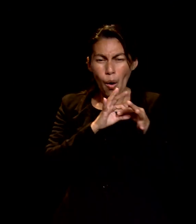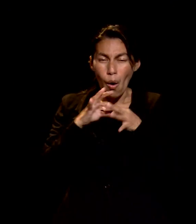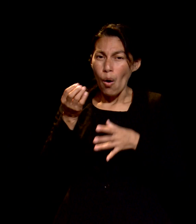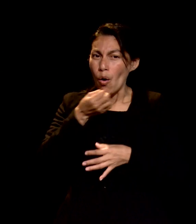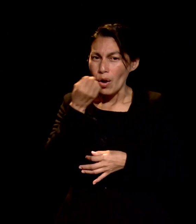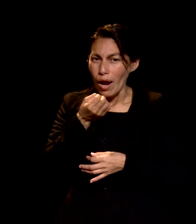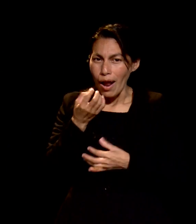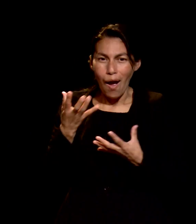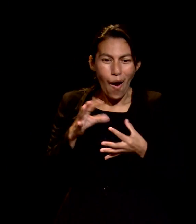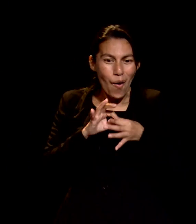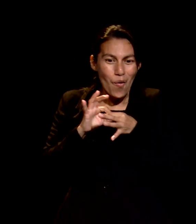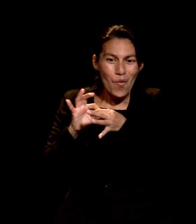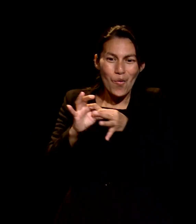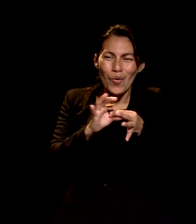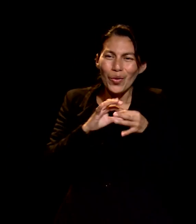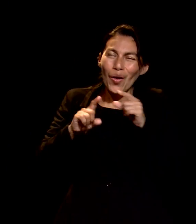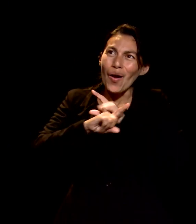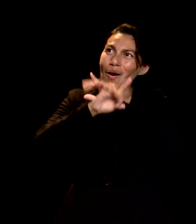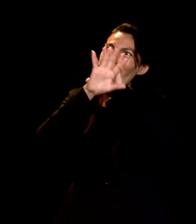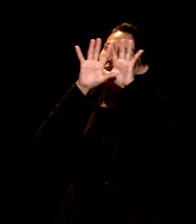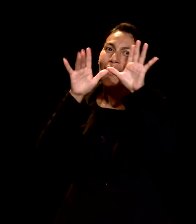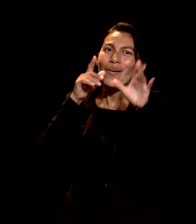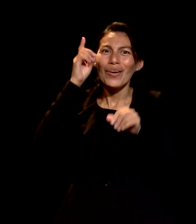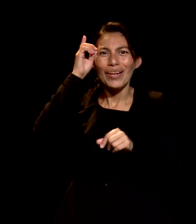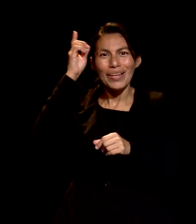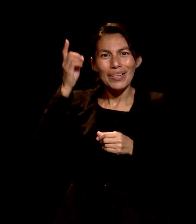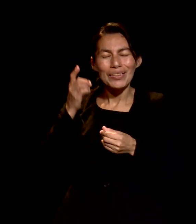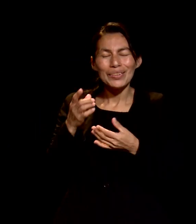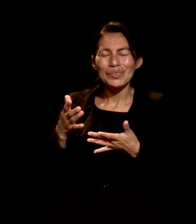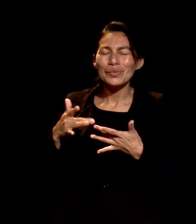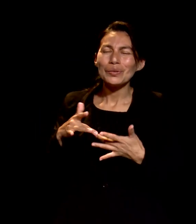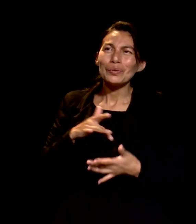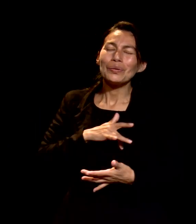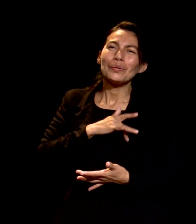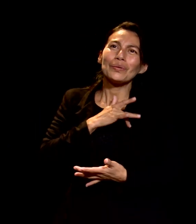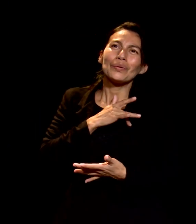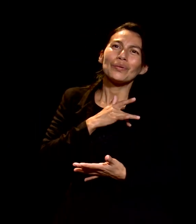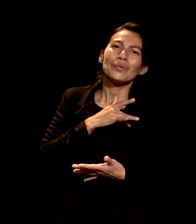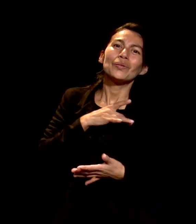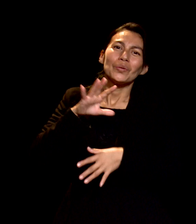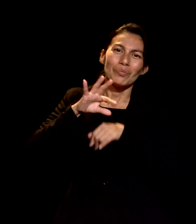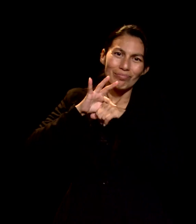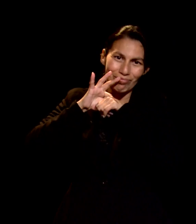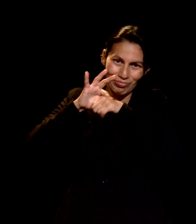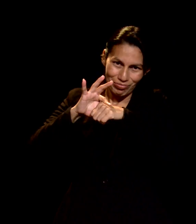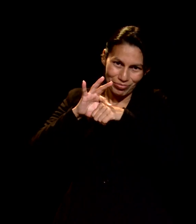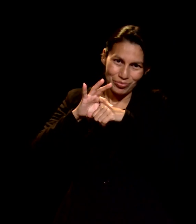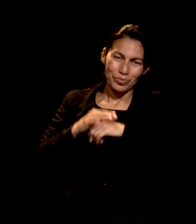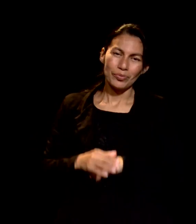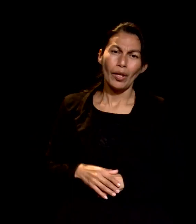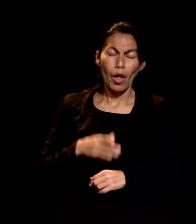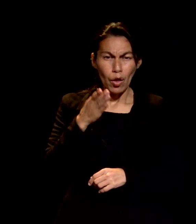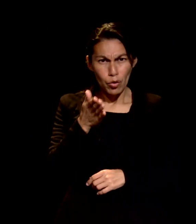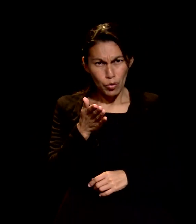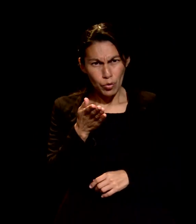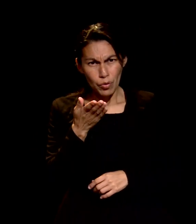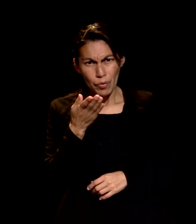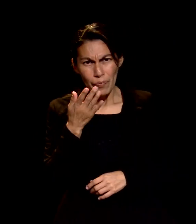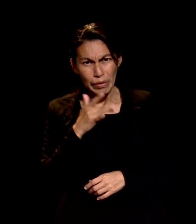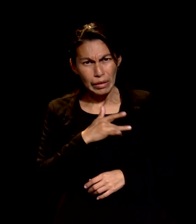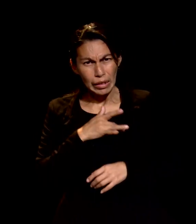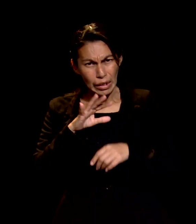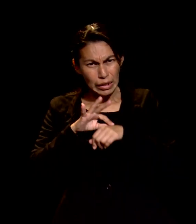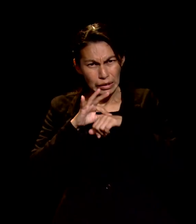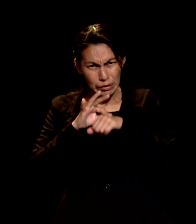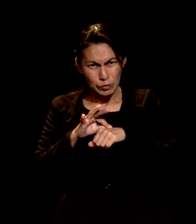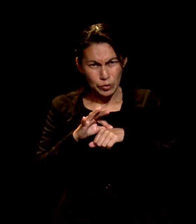veremos la gloria de Dios envía tus agradecimientos de todo lo bueno que Dios ha hecho con tu